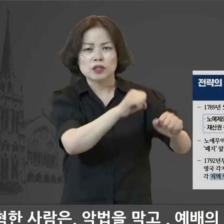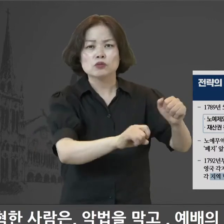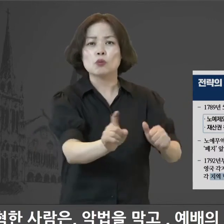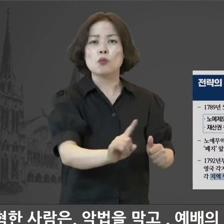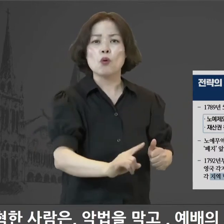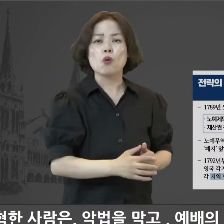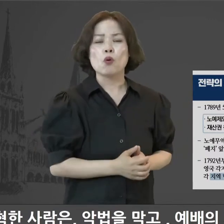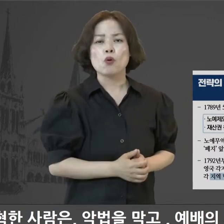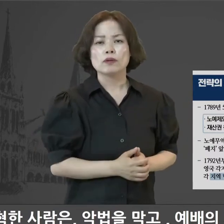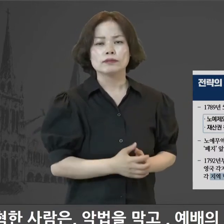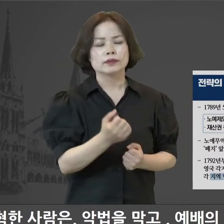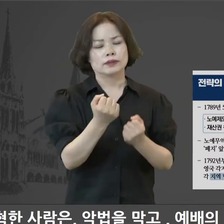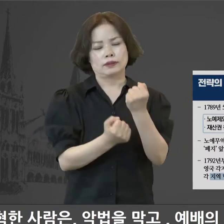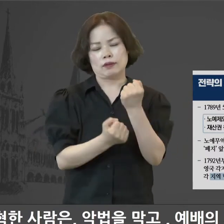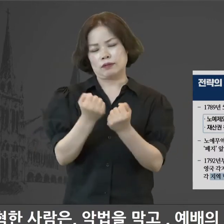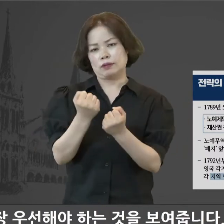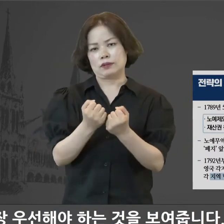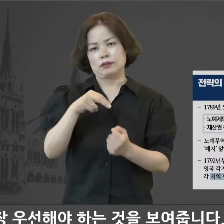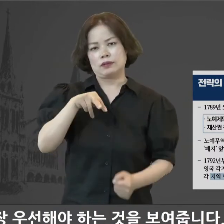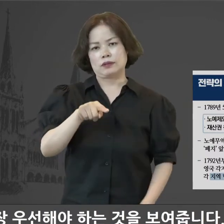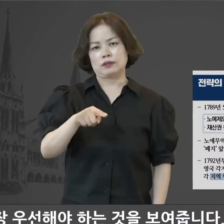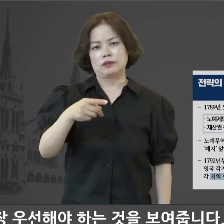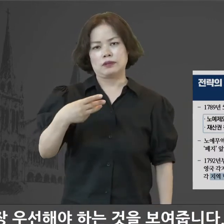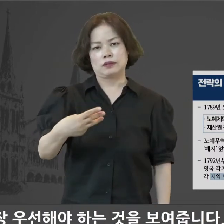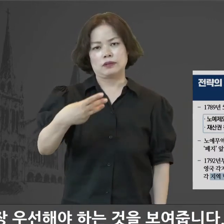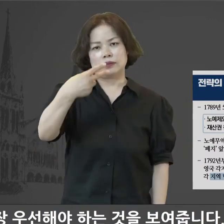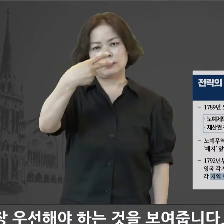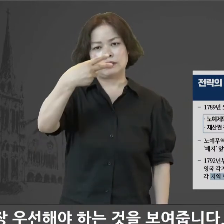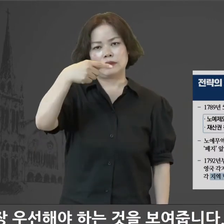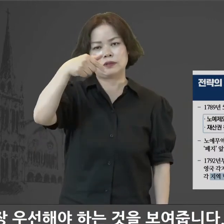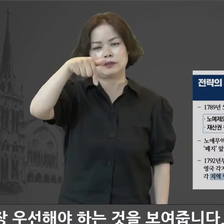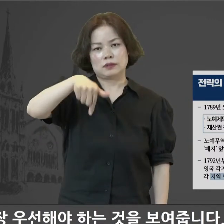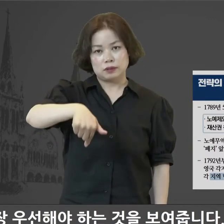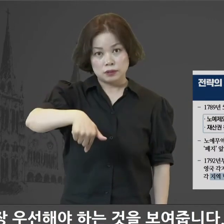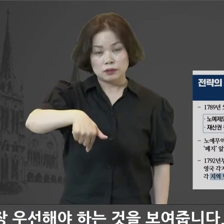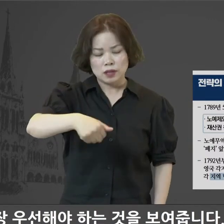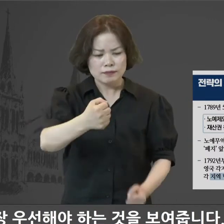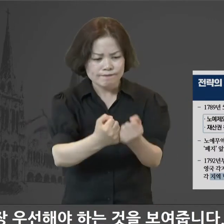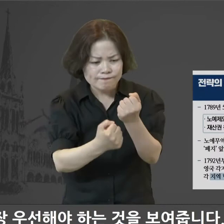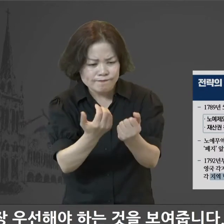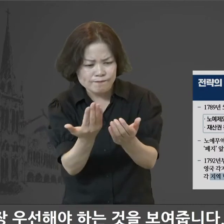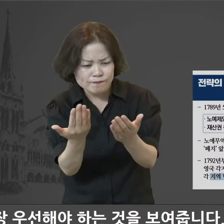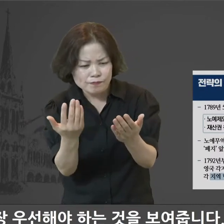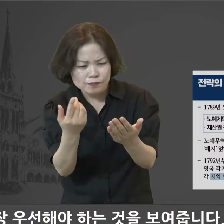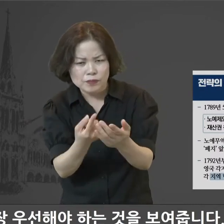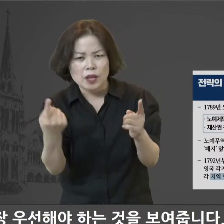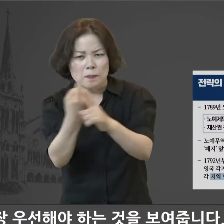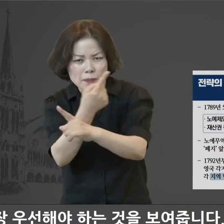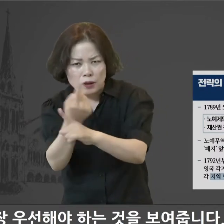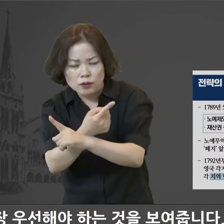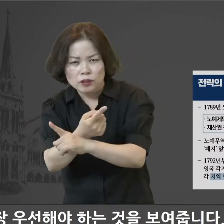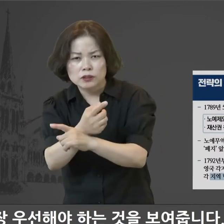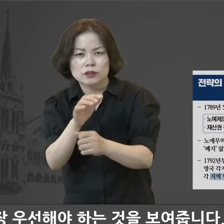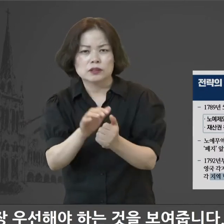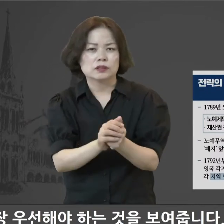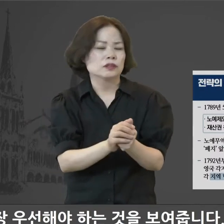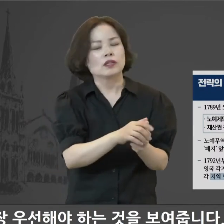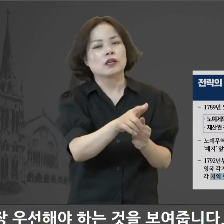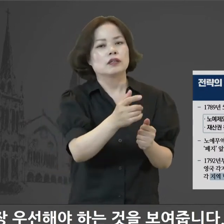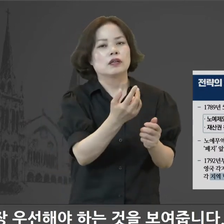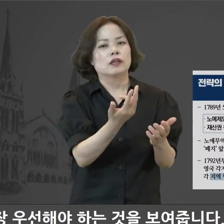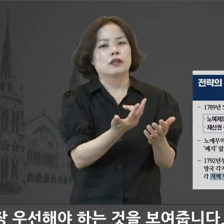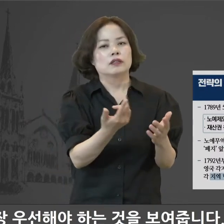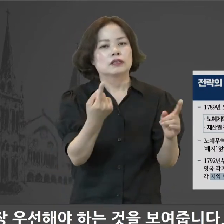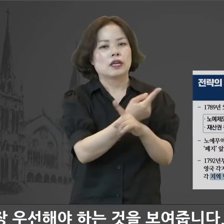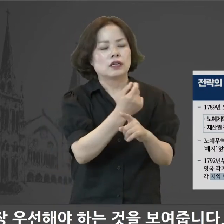뭘까요? 설득입니다. 그러니까 계몽하고 설득해서 영국의 관습 자체를 개혁하지 않으면